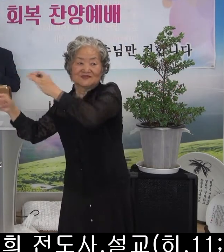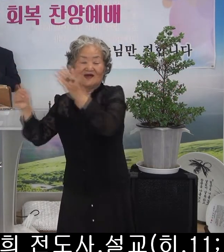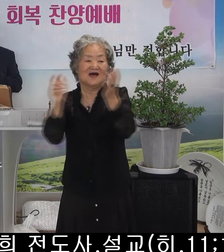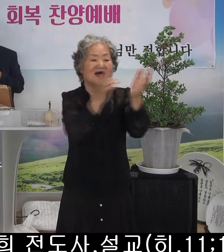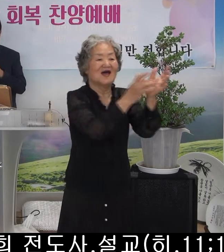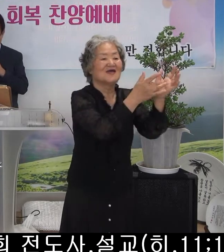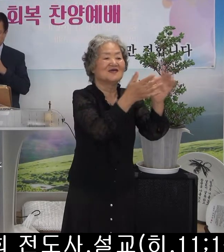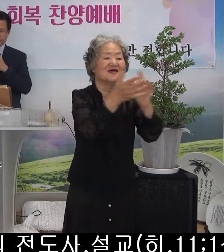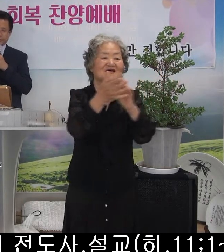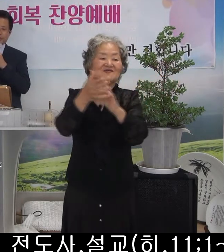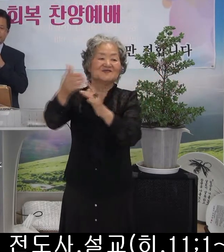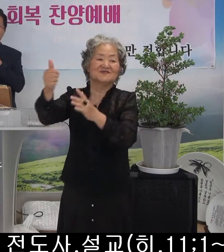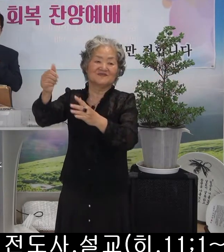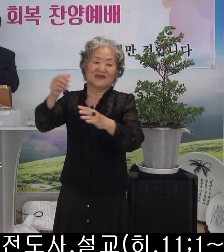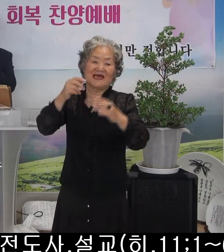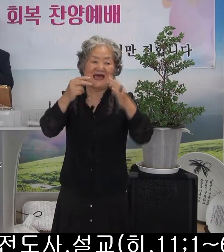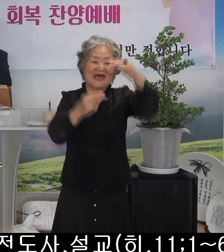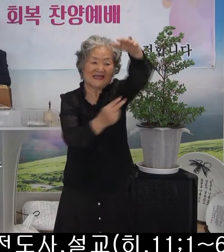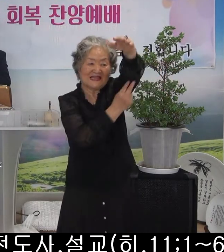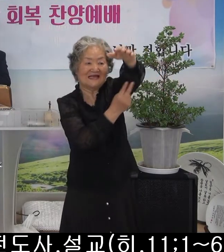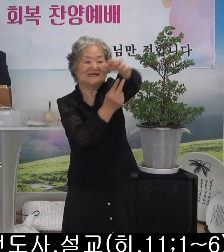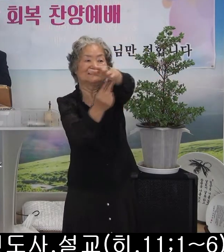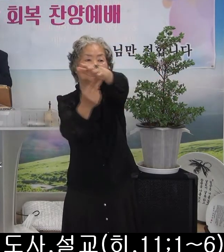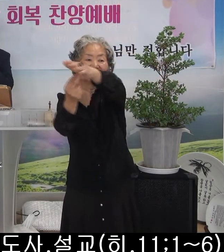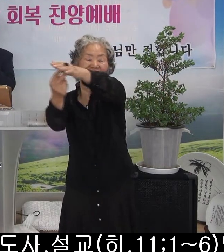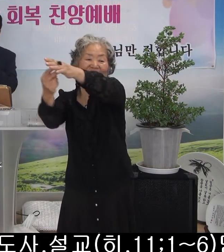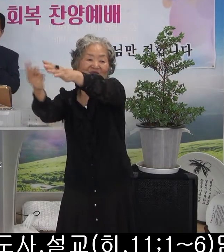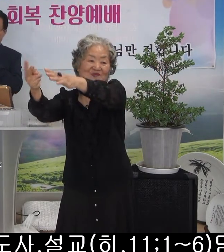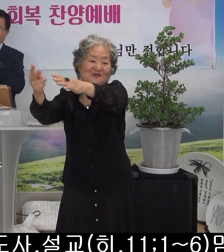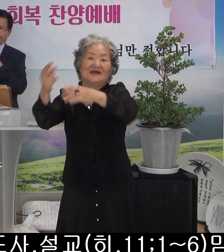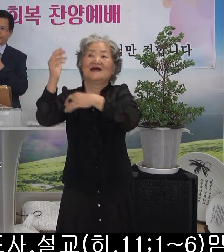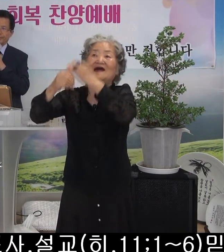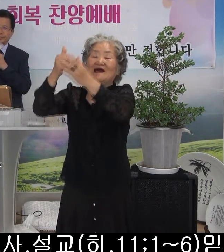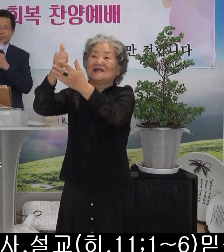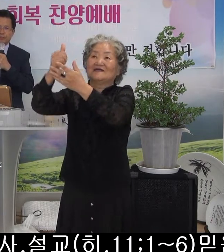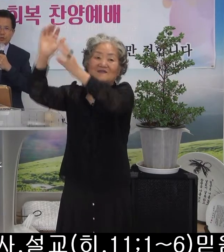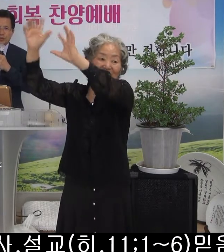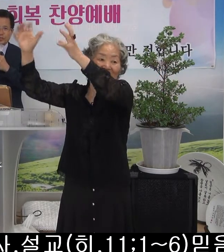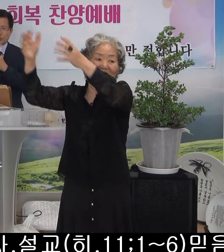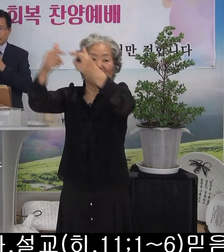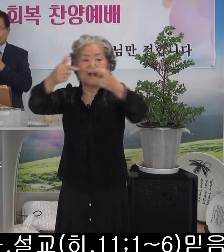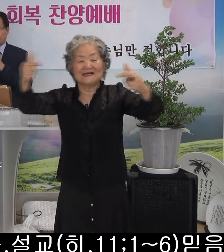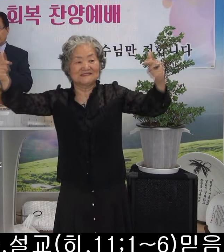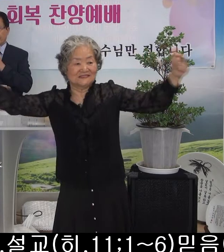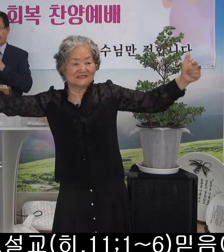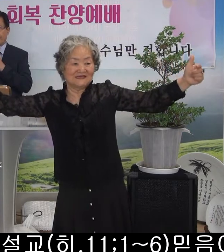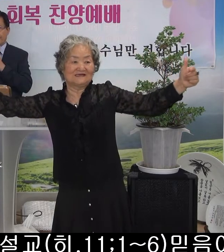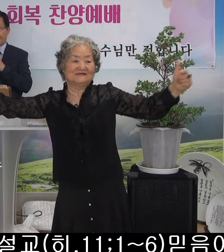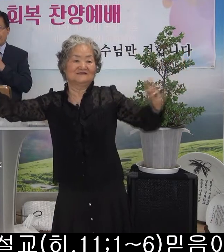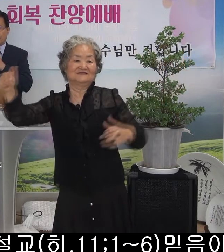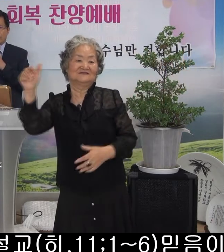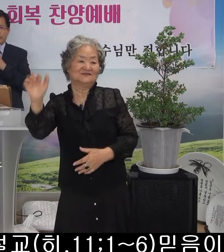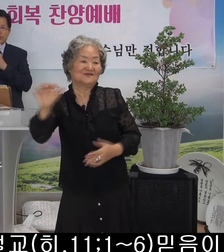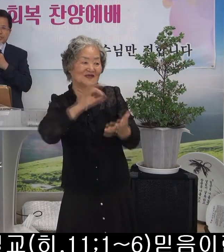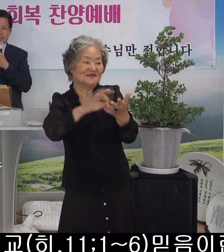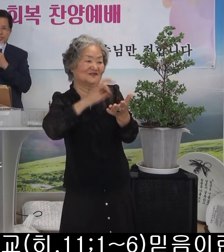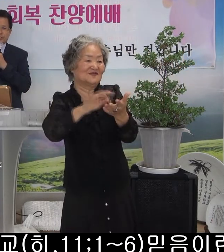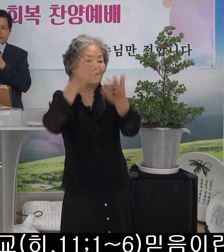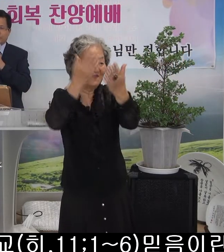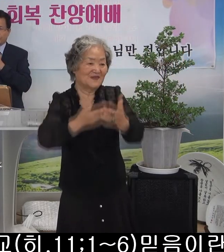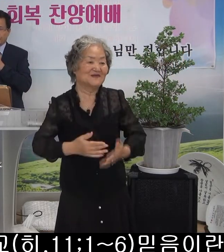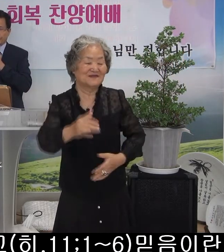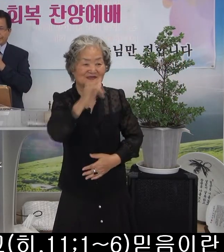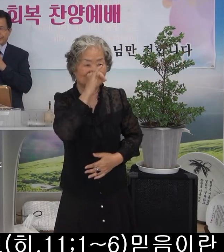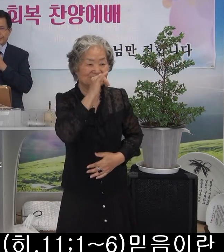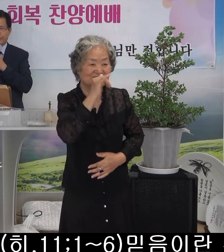계속해서 하나님의 나라를 확장하는 그 도구로 하나님의 쓰임을 받고 있습니다. 그런데 부족한 종을 오늘 이 귀한 자리에